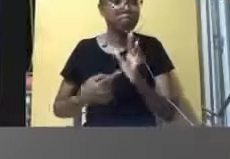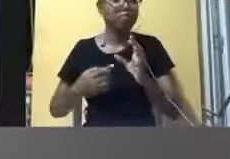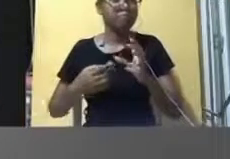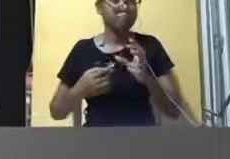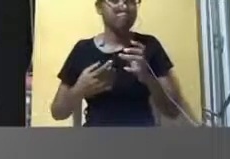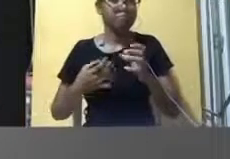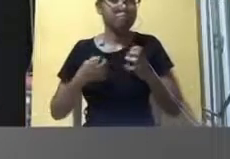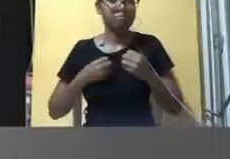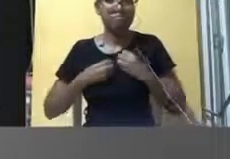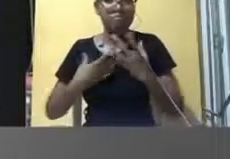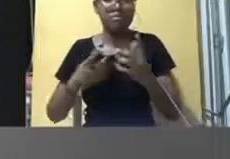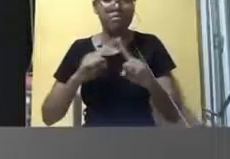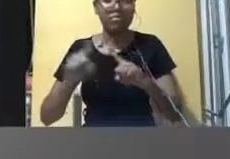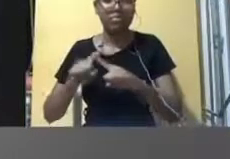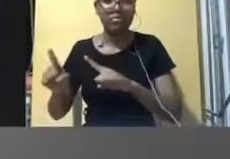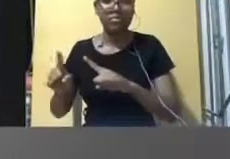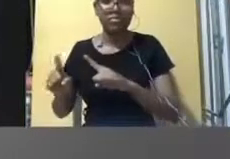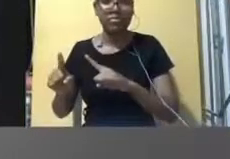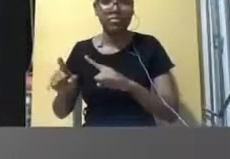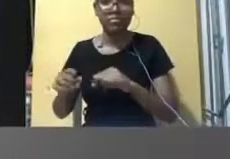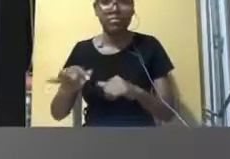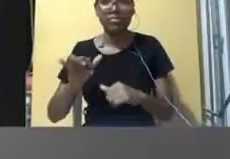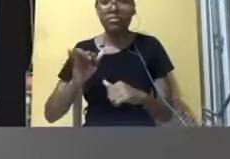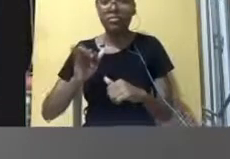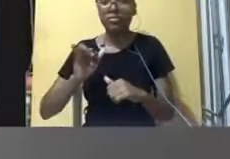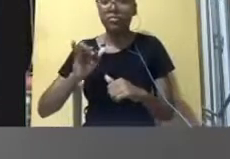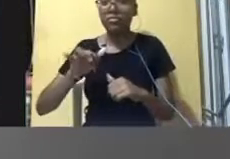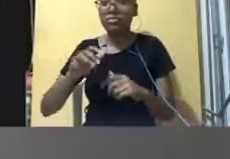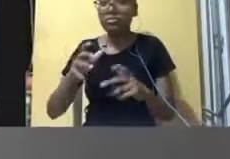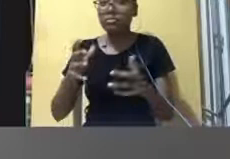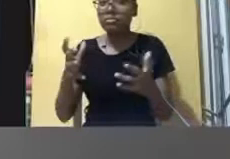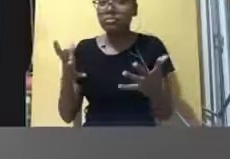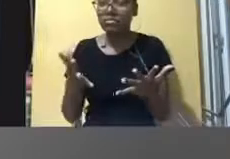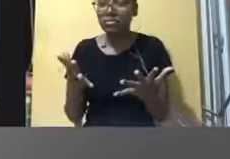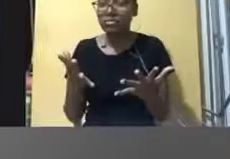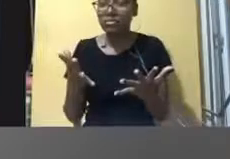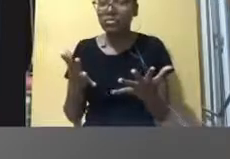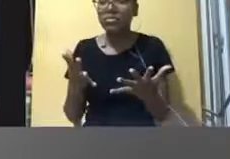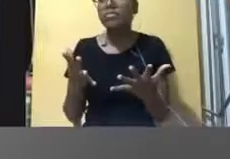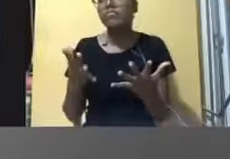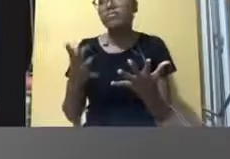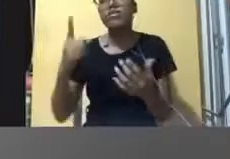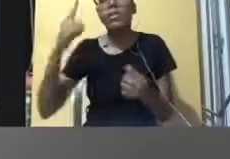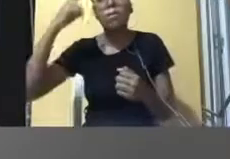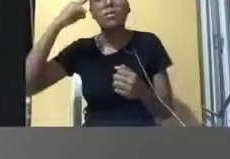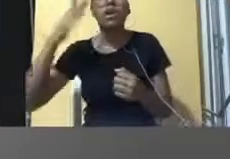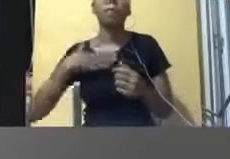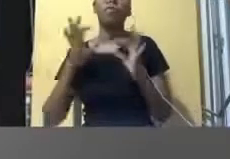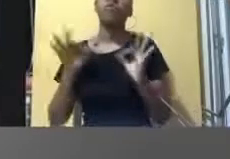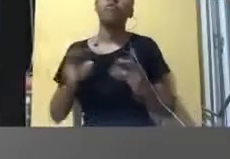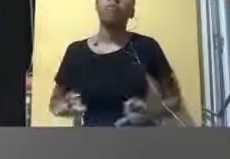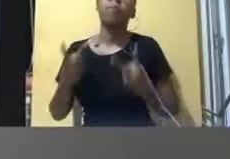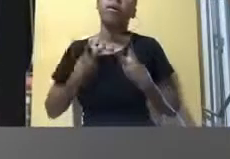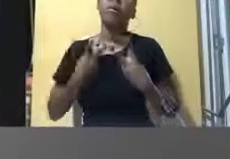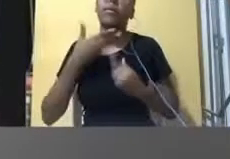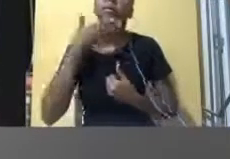de vida, nuestra forma de vivir es el único, es lo mejor. Y cómo viven las otras personas